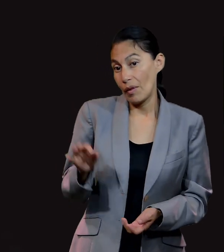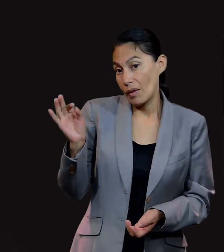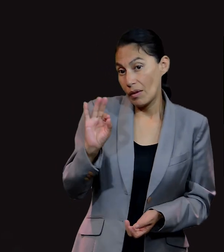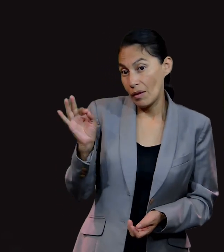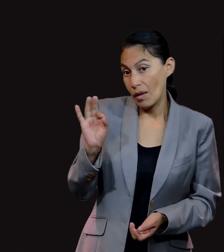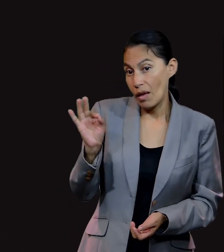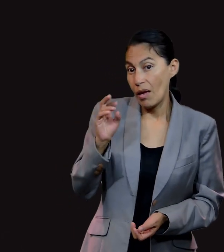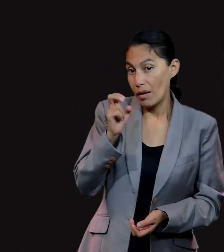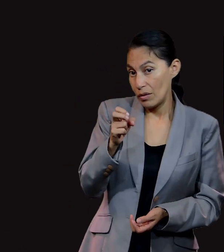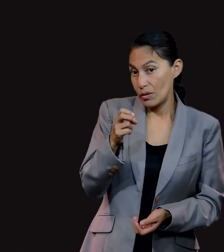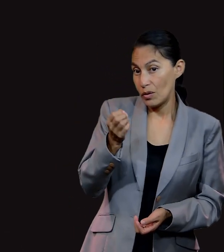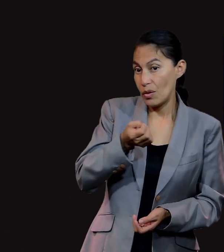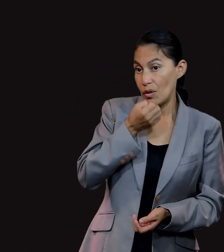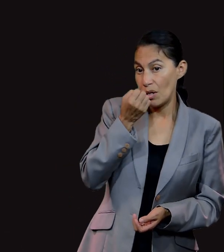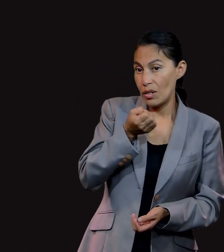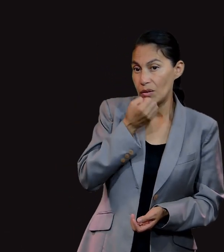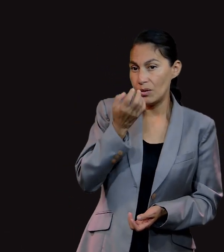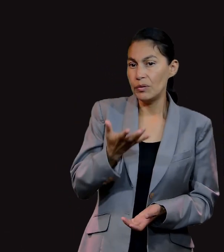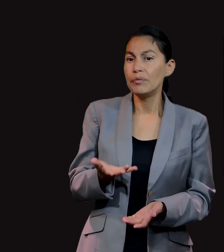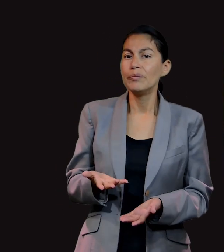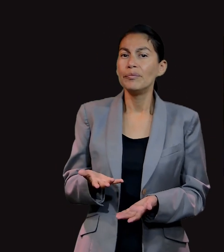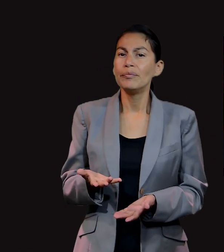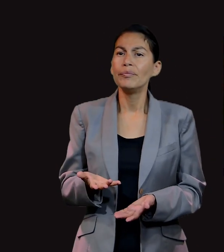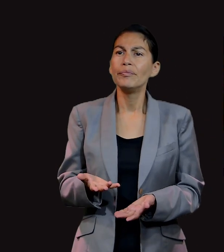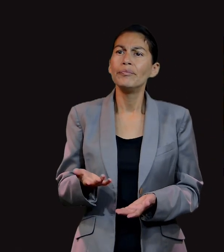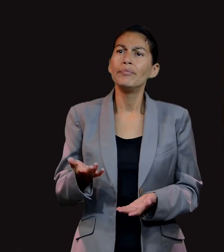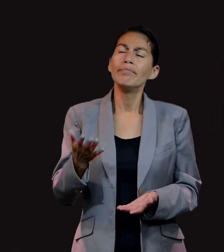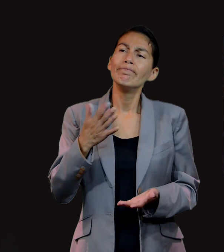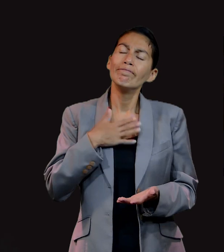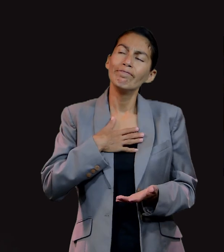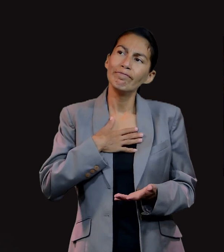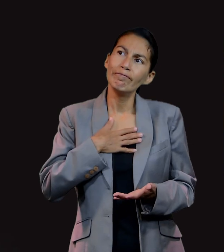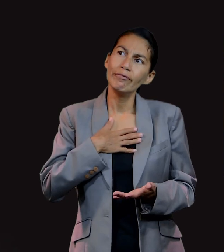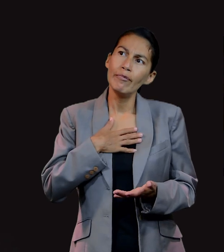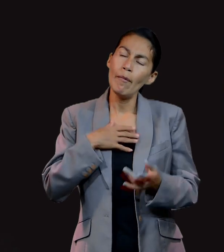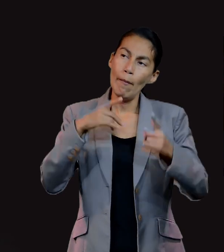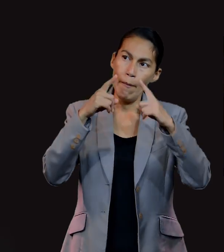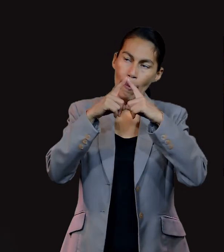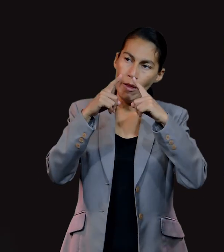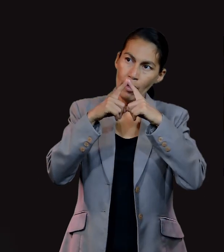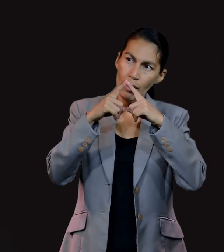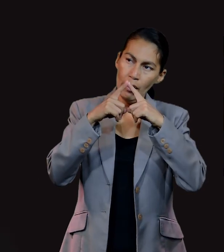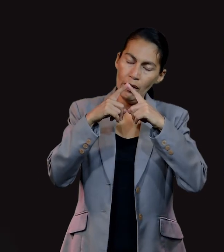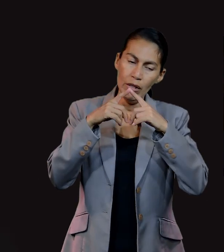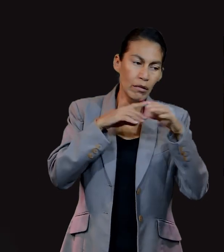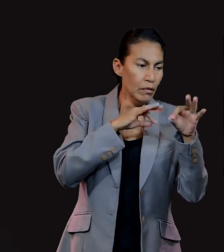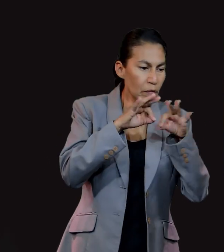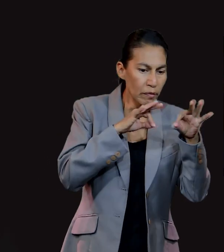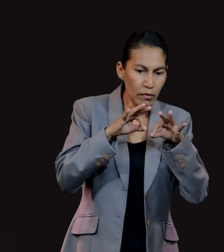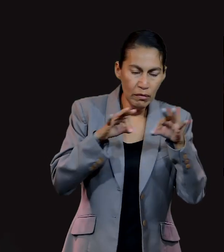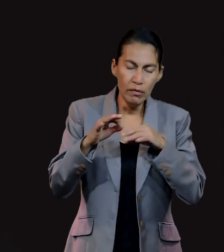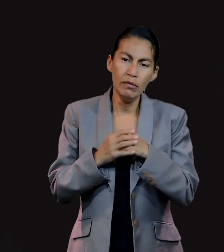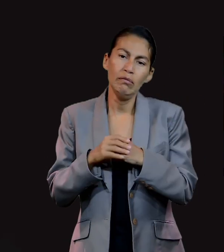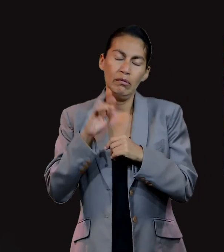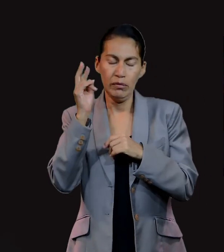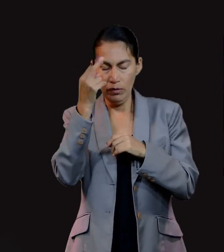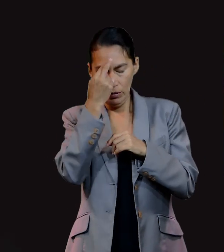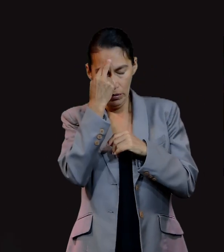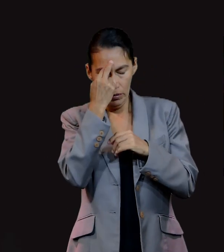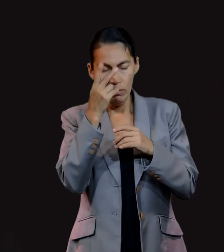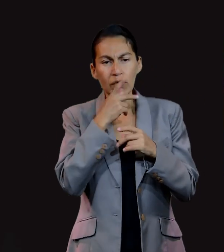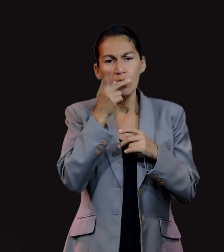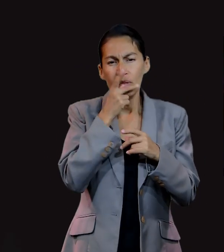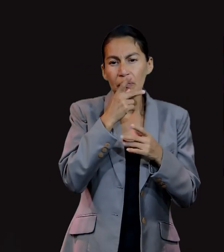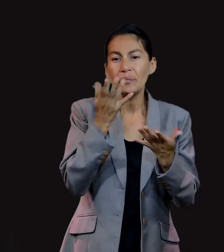eso mismo quizás de la oración que lo hace involucrarse también uno en la iglesia y bien